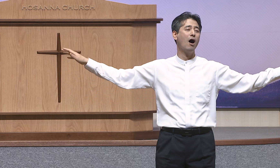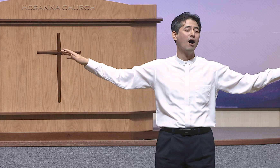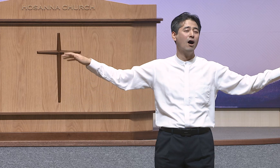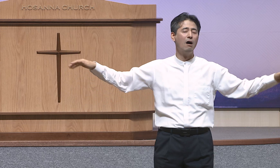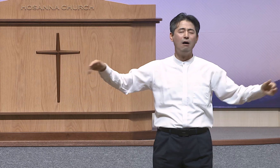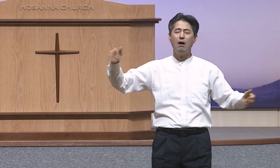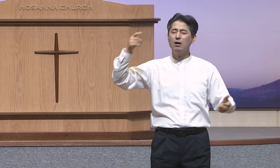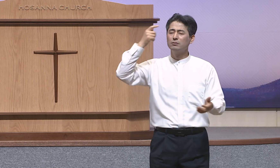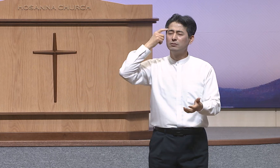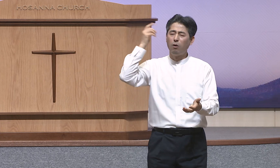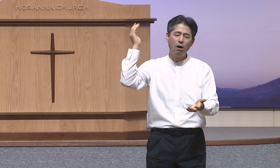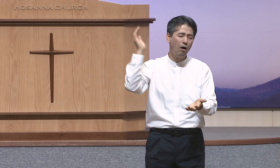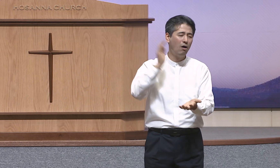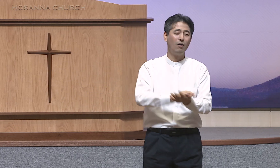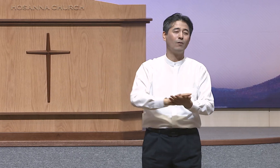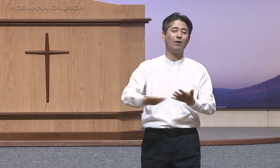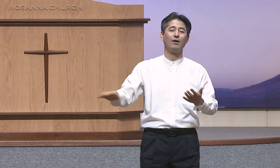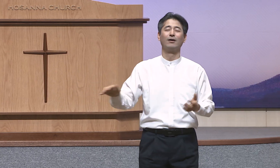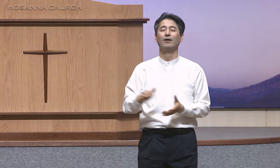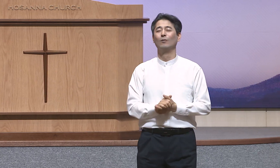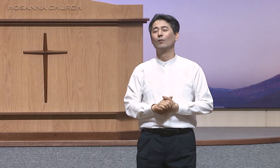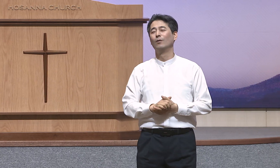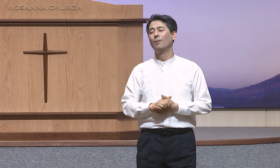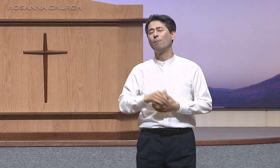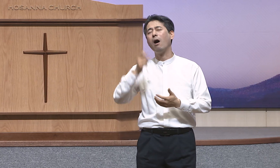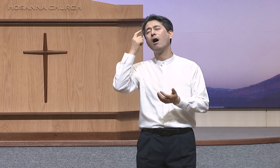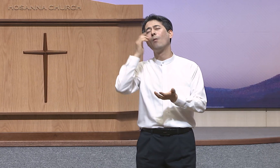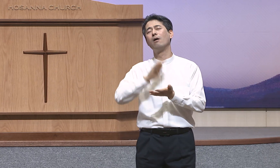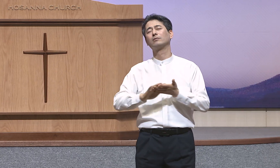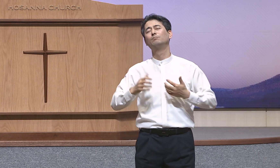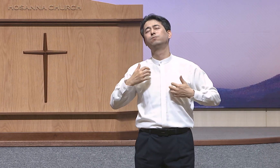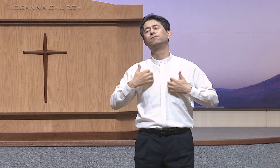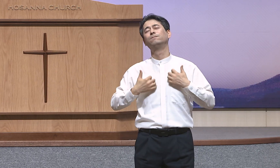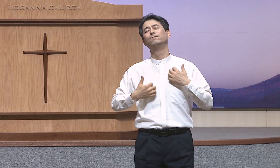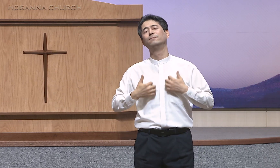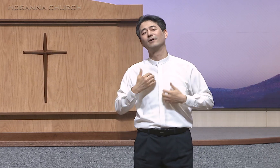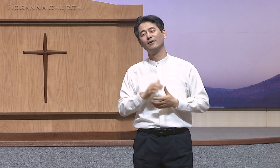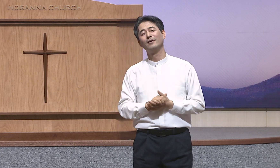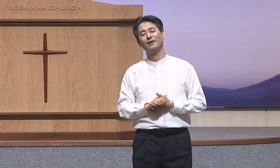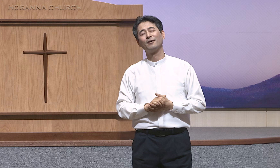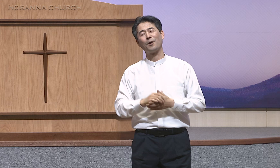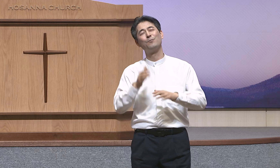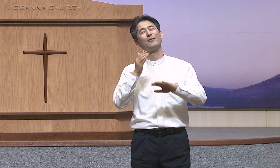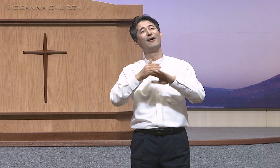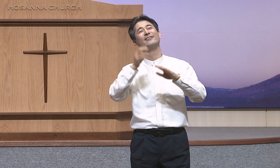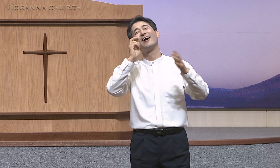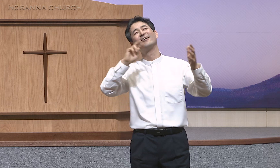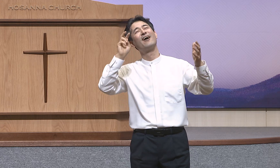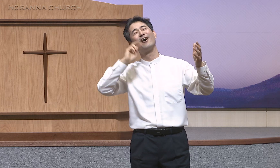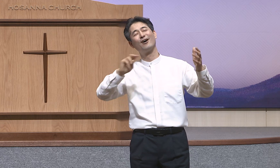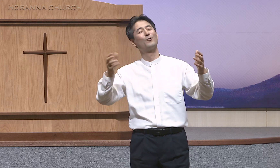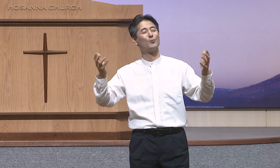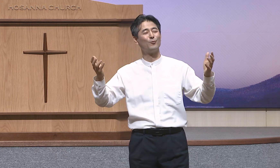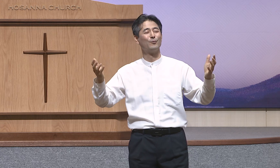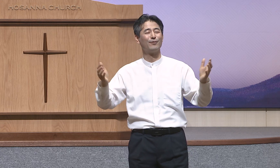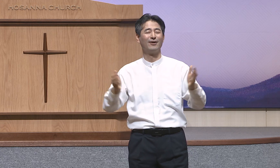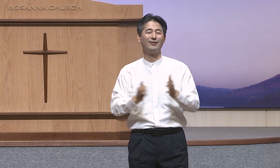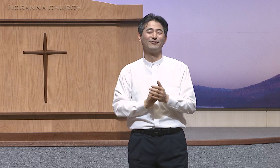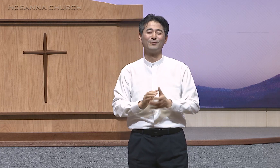모든 스트레스가 풀리고 정말 시원하게 평화를 느끼고 기쁨을 느꼈고 감사